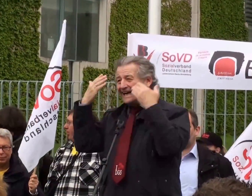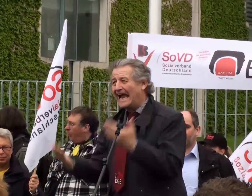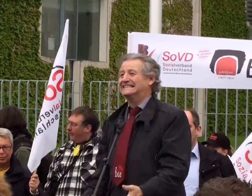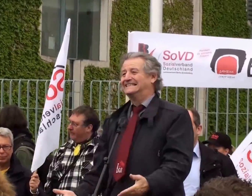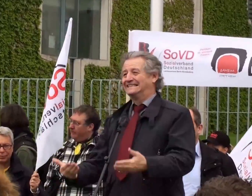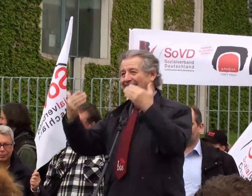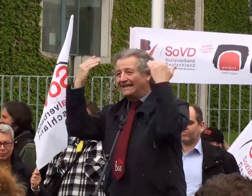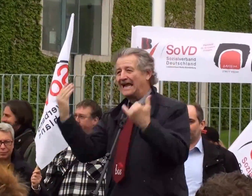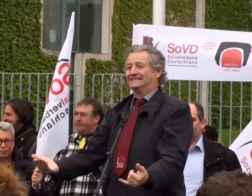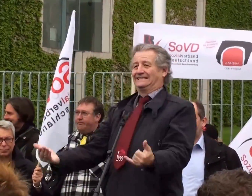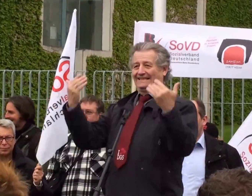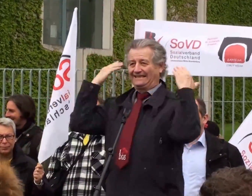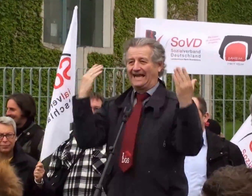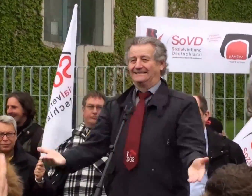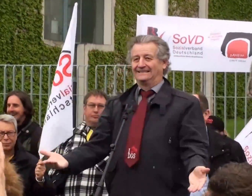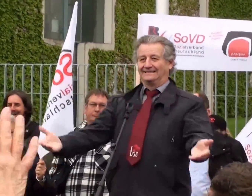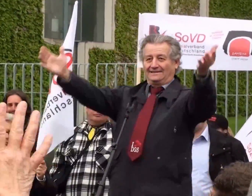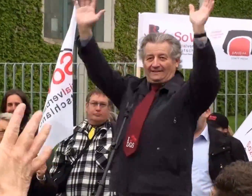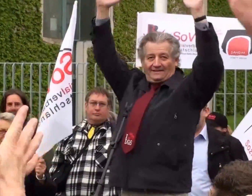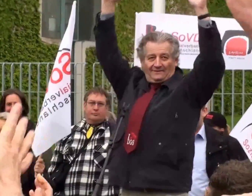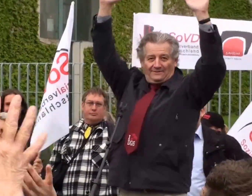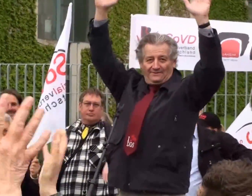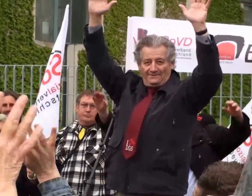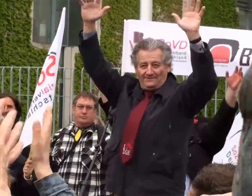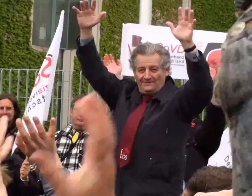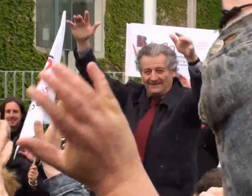wichtig, dass es jetzt nicht bald ist.